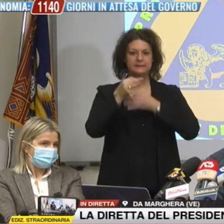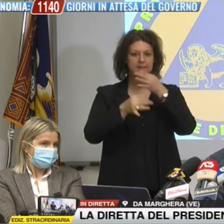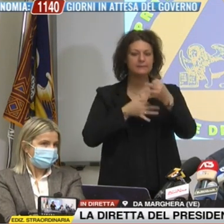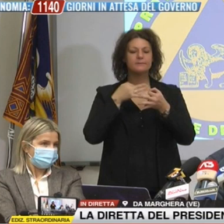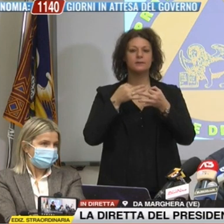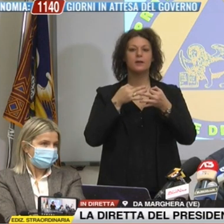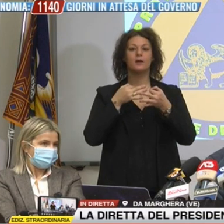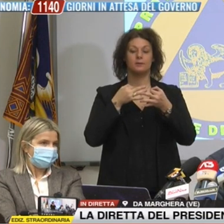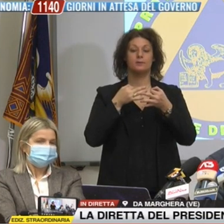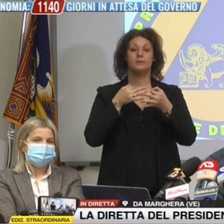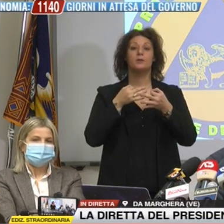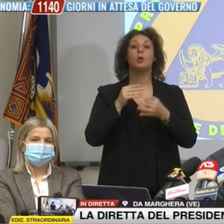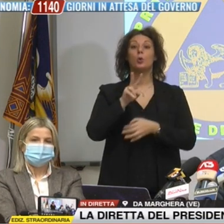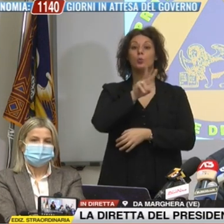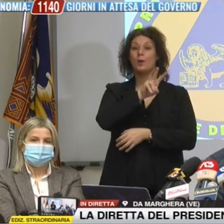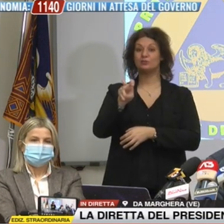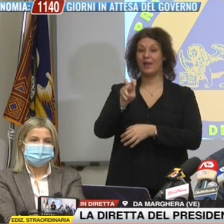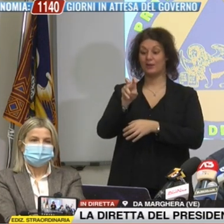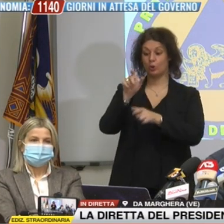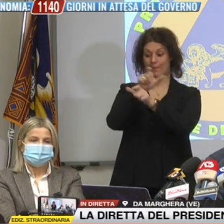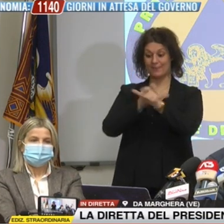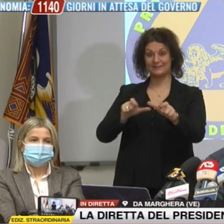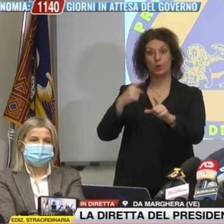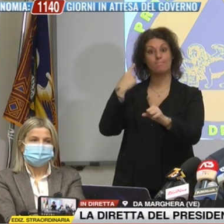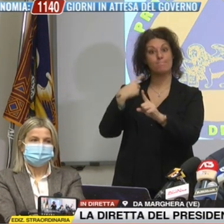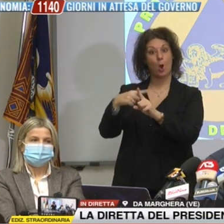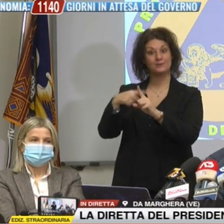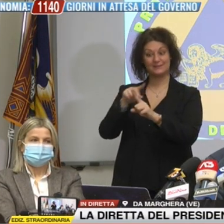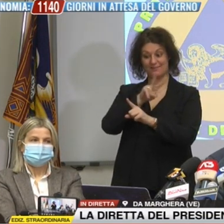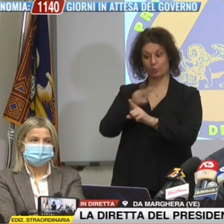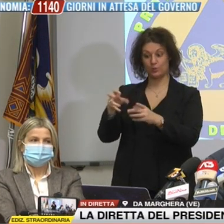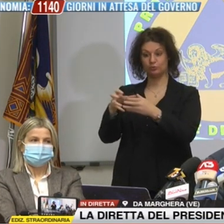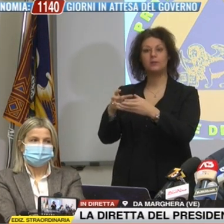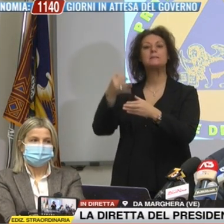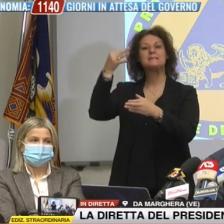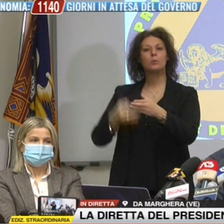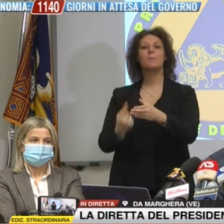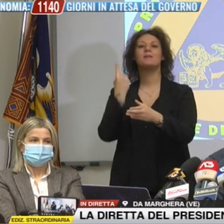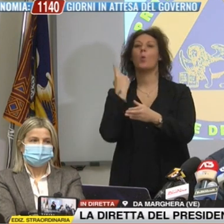200 persone positive uno finisce in terapia intensiva.